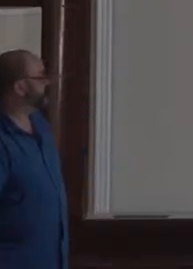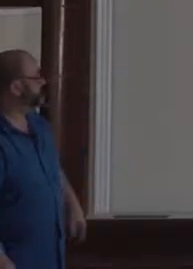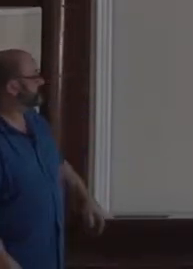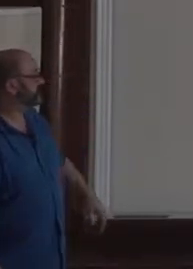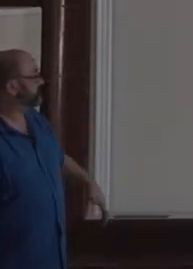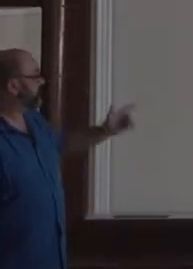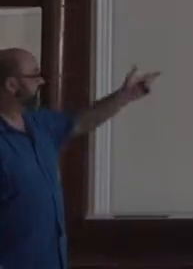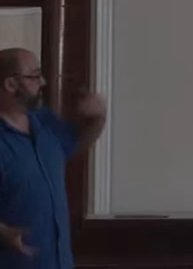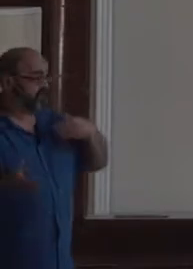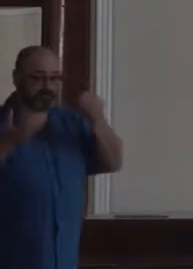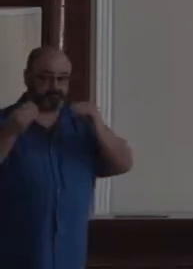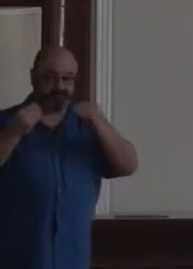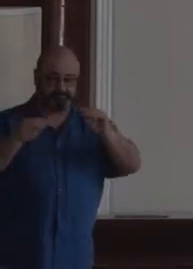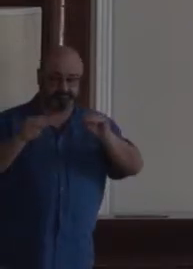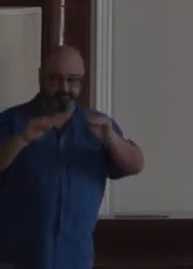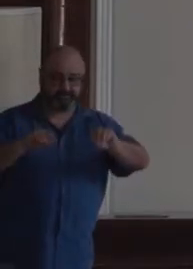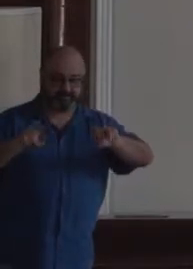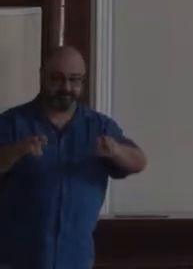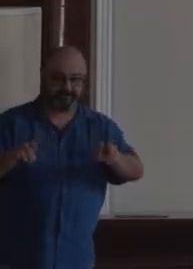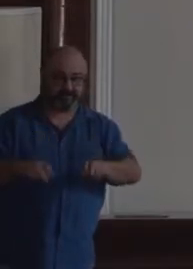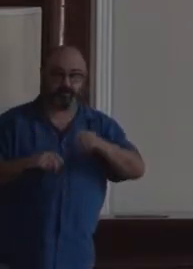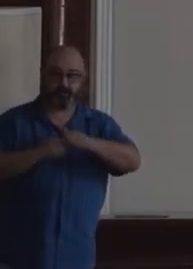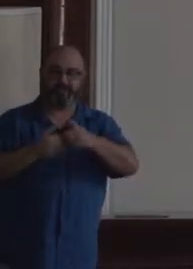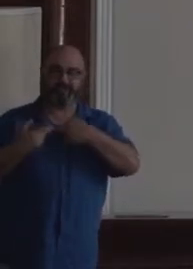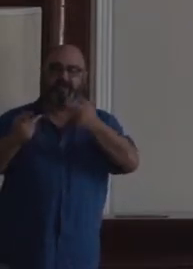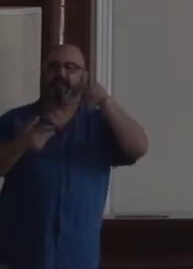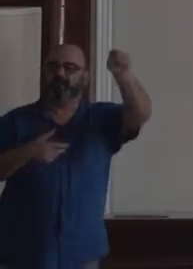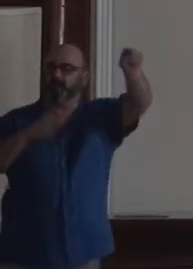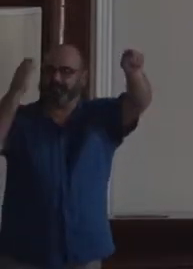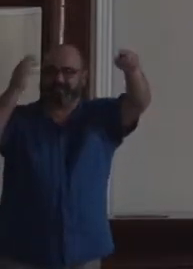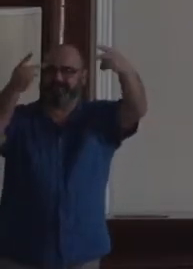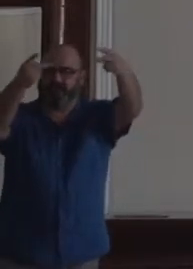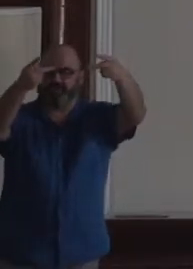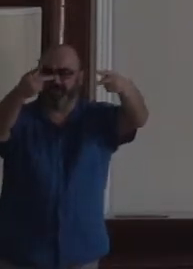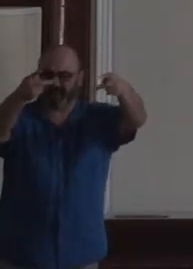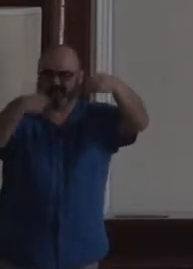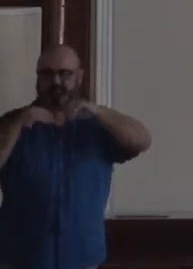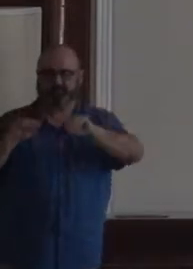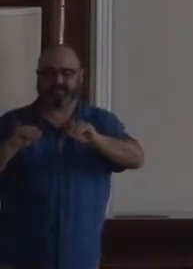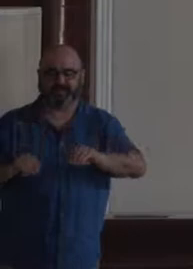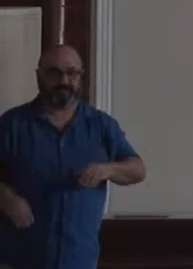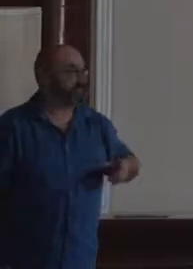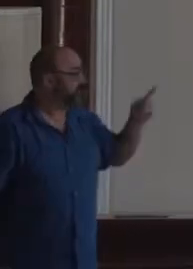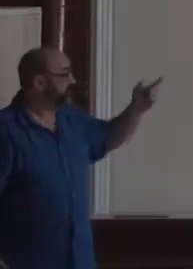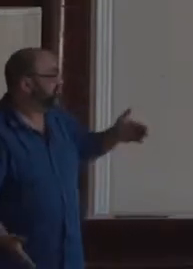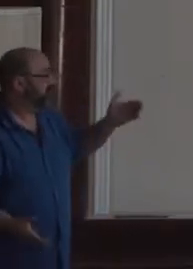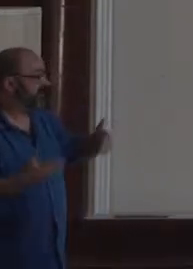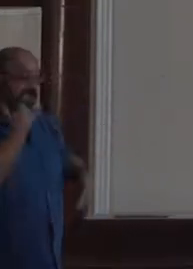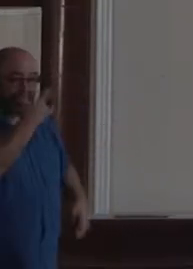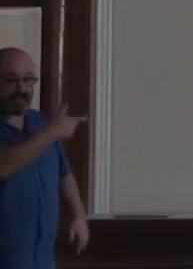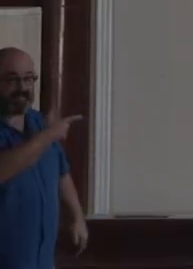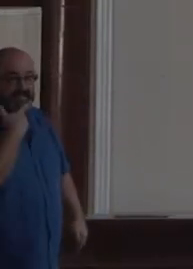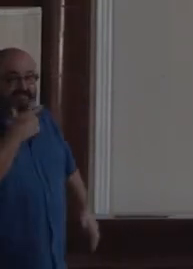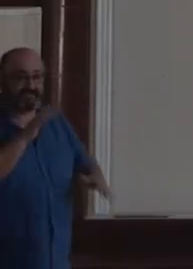écrire mes assertions par rapport à des valeurs que je contrôle au niveau de l'API. Ça, c'est le cas idéal. C'est quand on peut directement. Notre